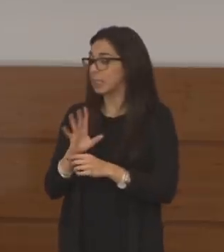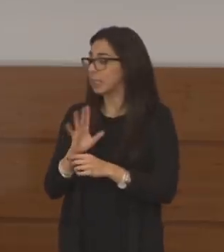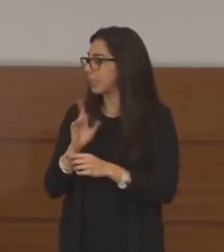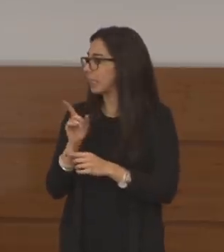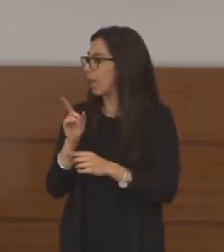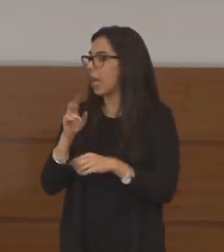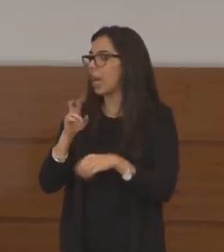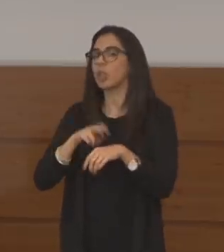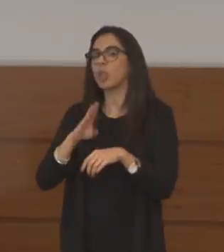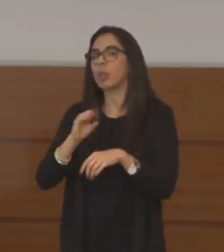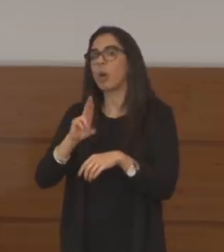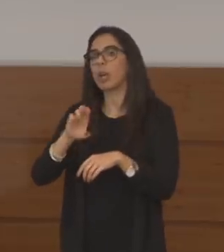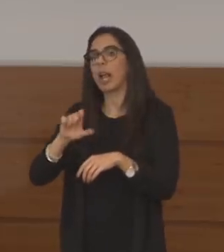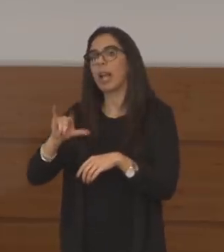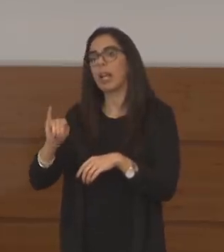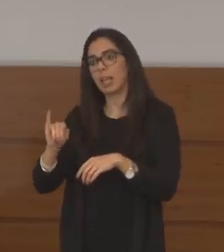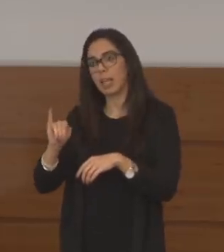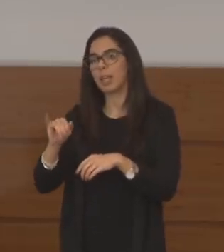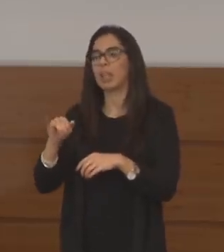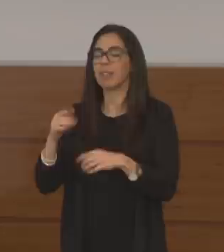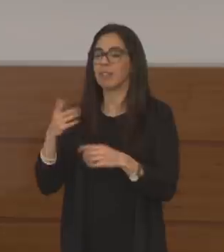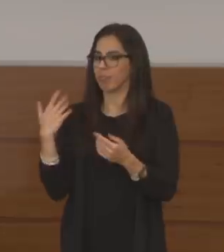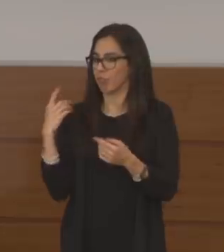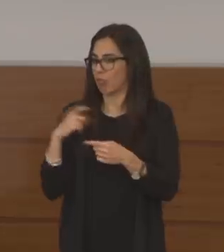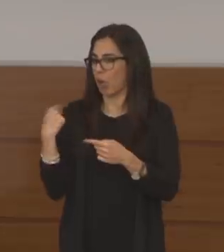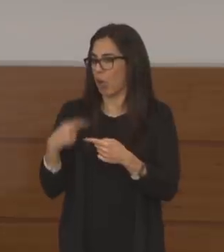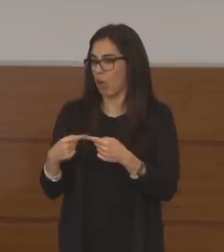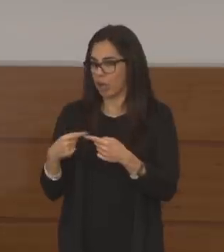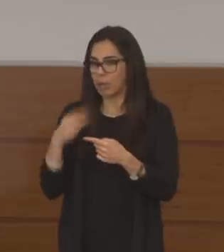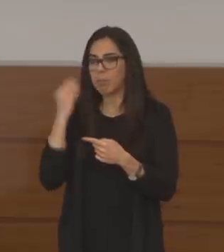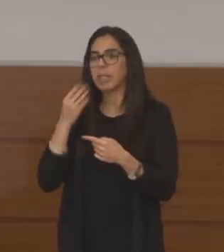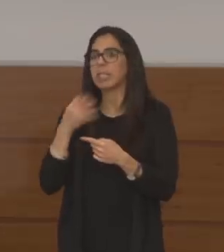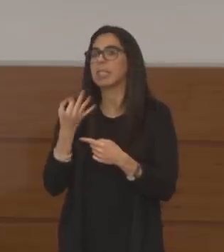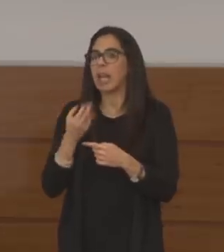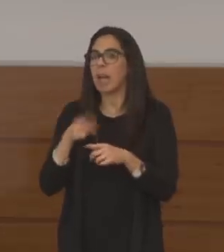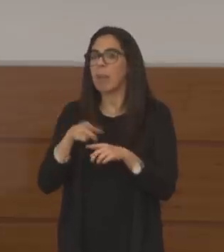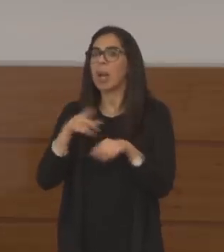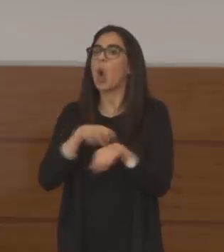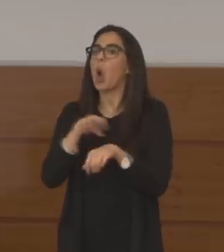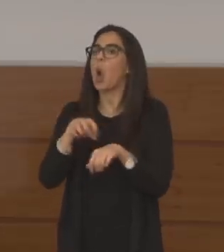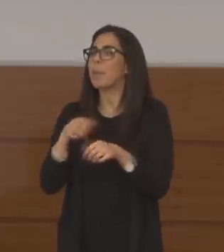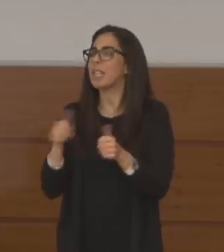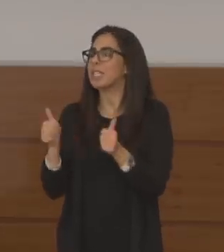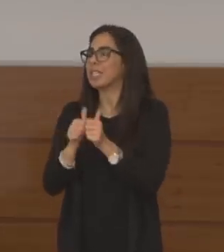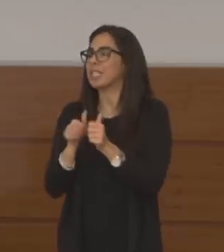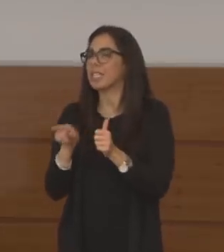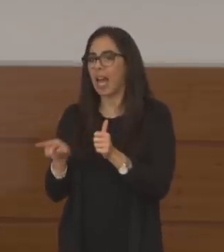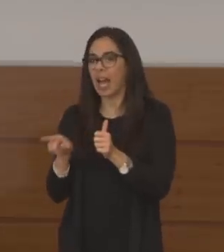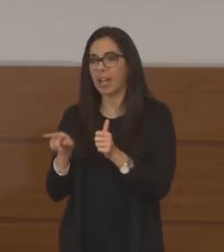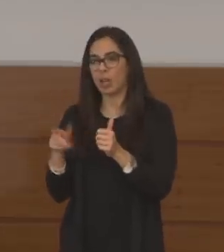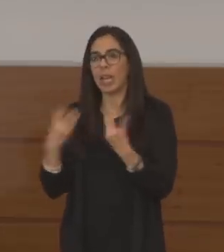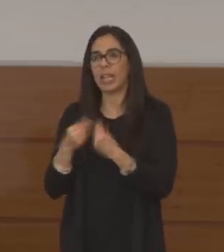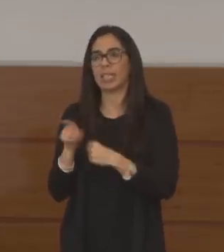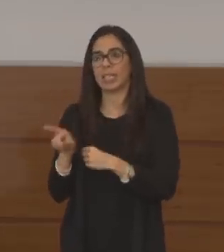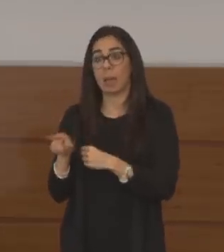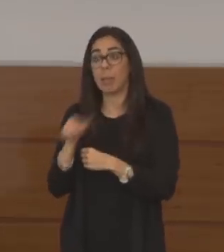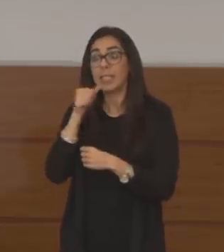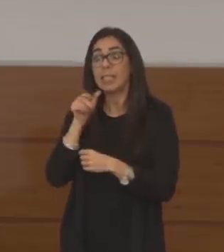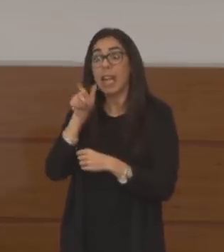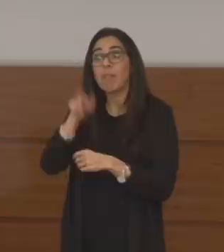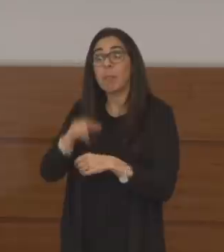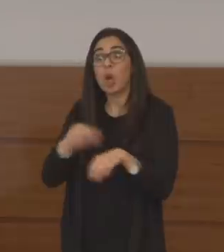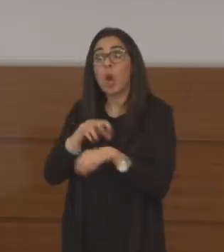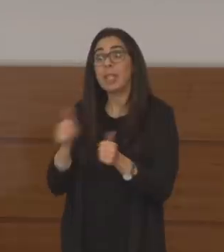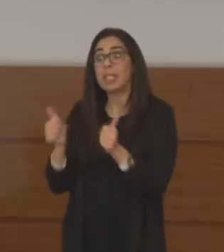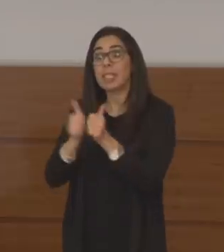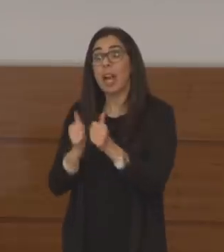più volte in queste ore si è parlato dell'ipotesi di un commissario qualcuno che lo affianchi nel suo compito serve questa figura le serve e